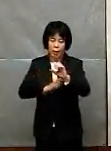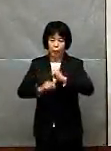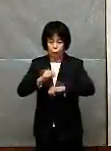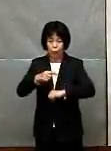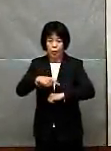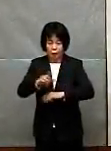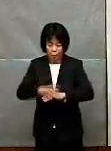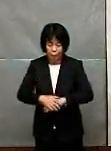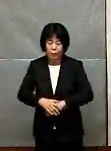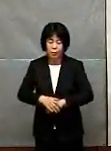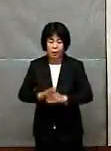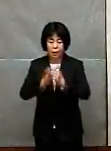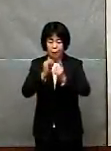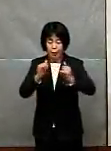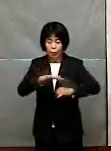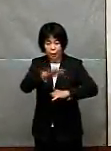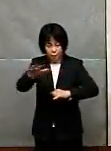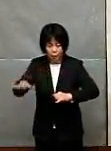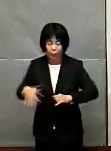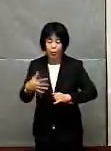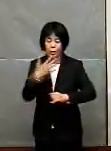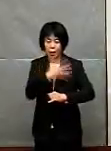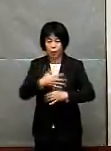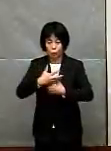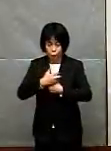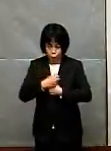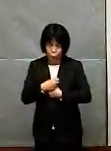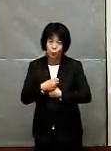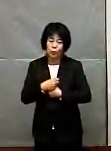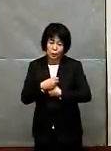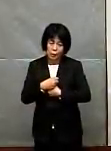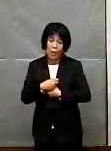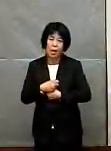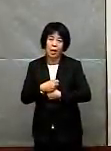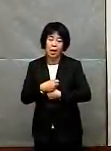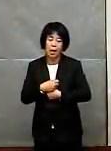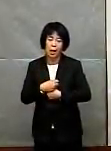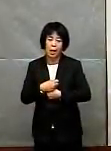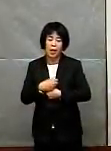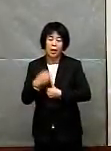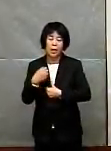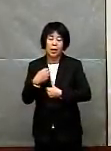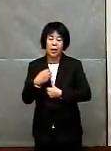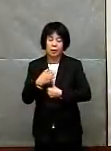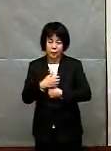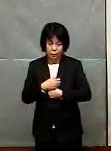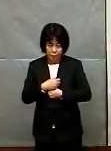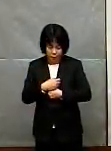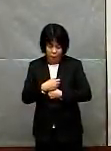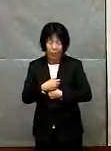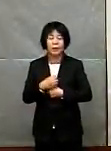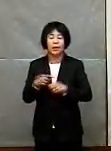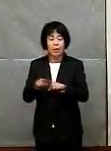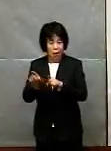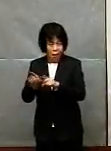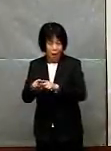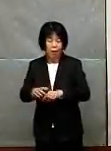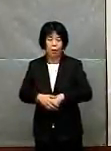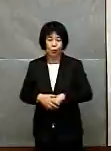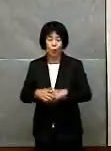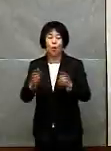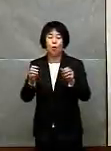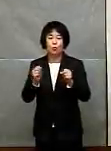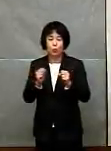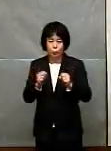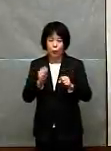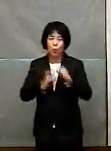皆様には健康に十分ご留意をいただきまして、健康に十分ご留意いただきながら、この冬